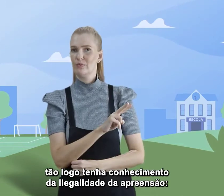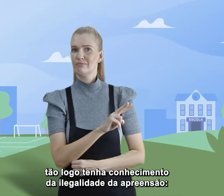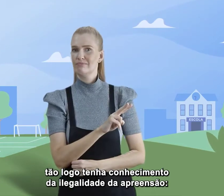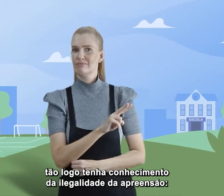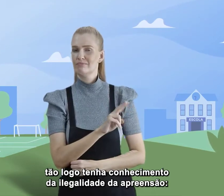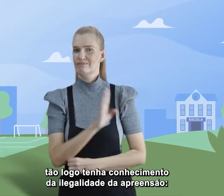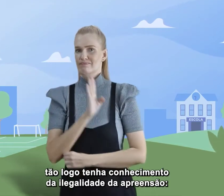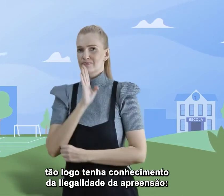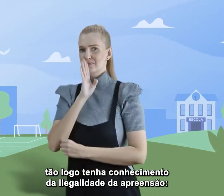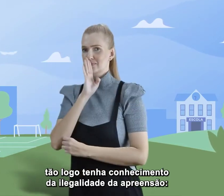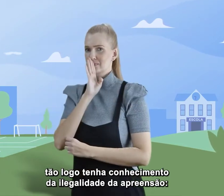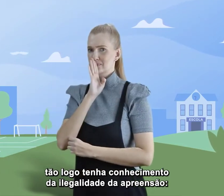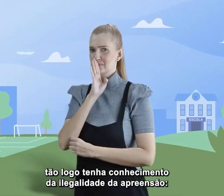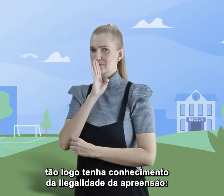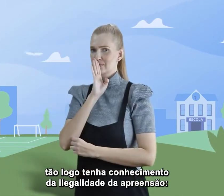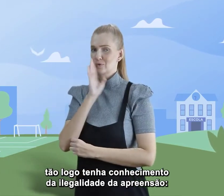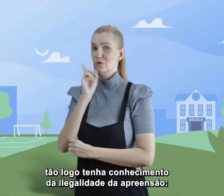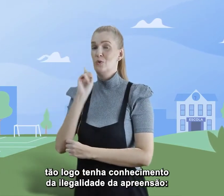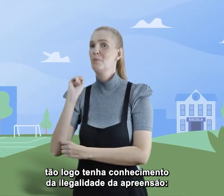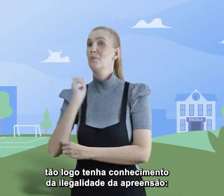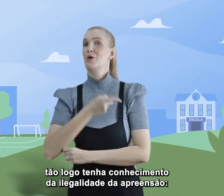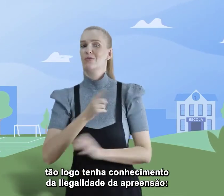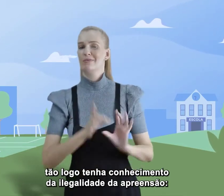ilegalidade da apreensão.